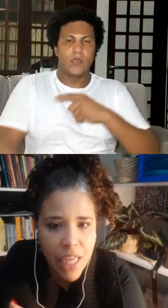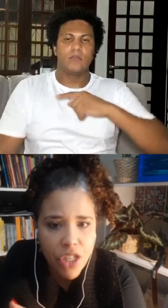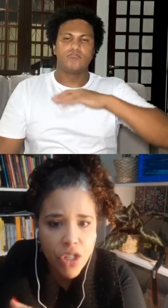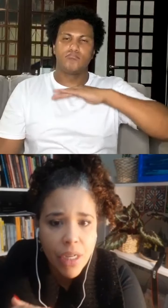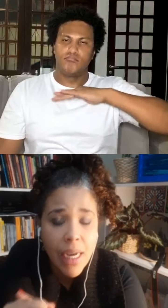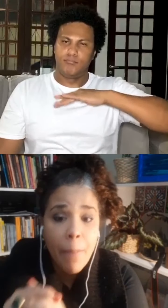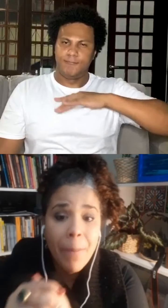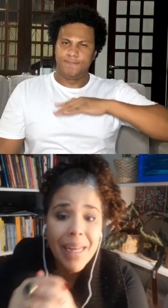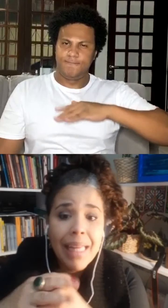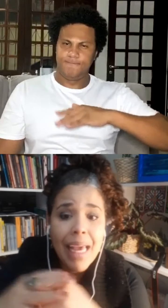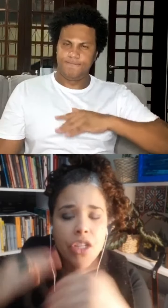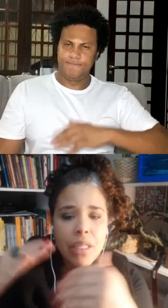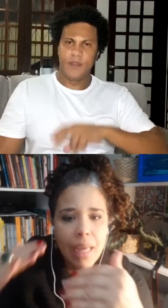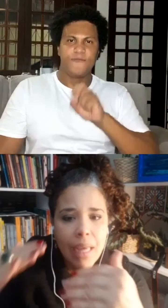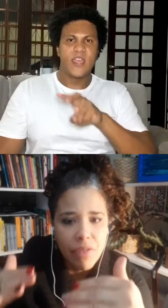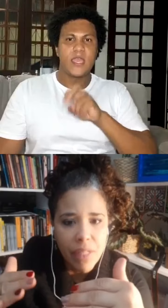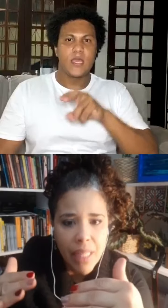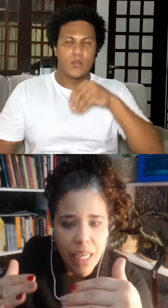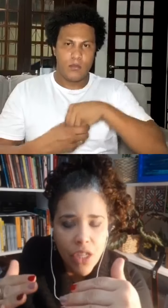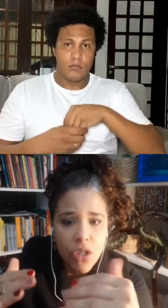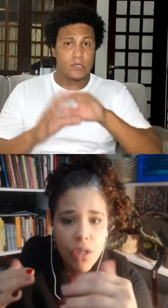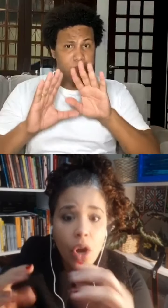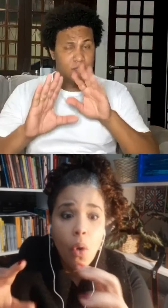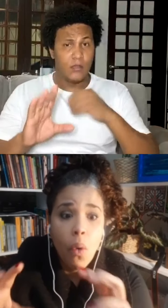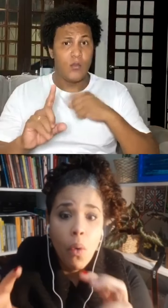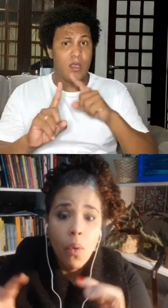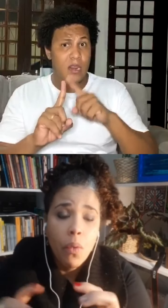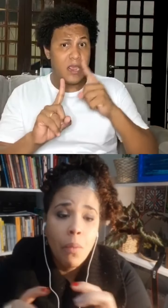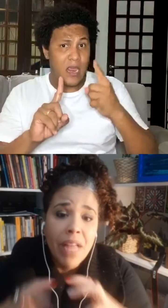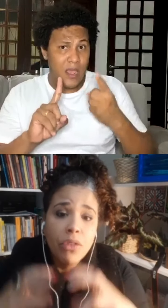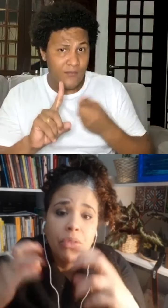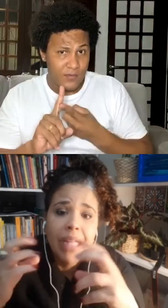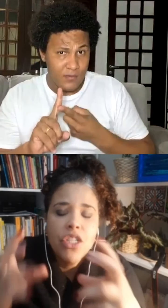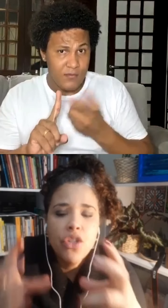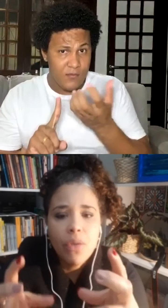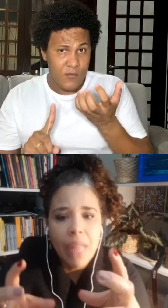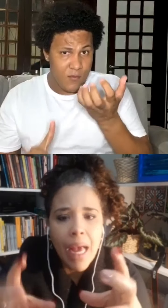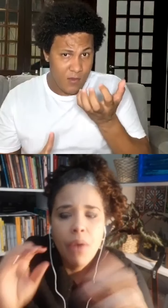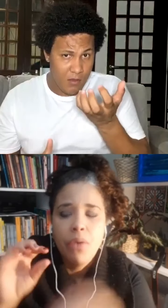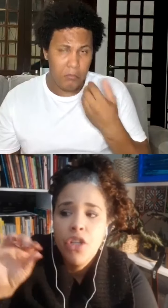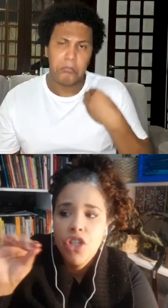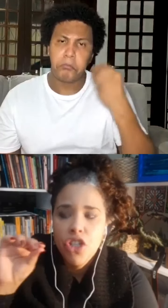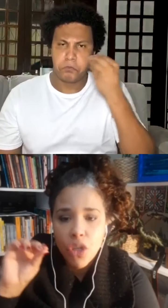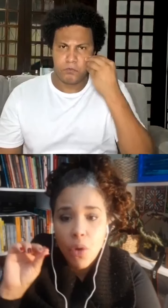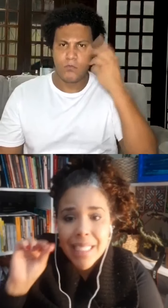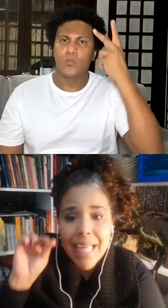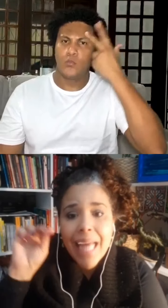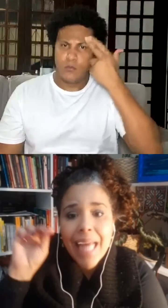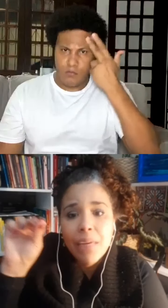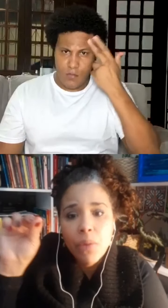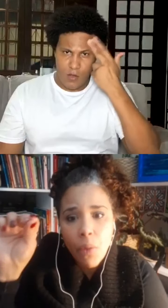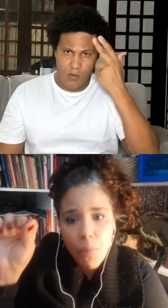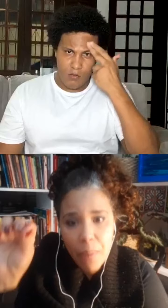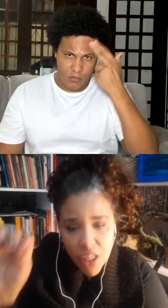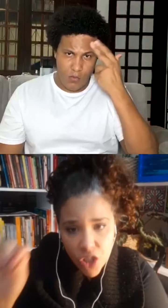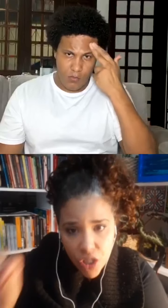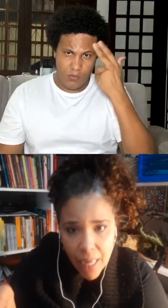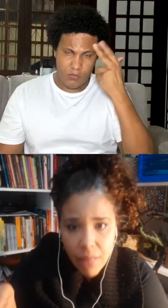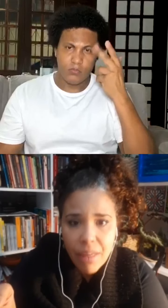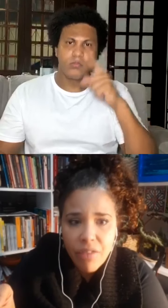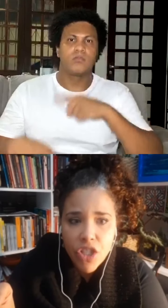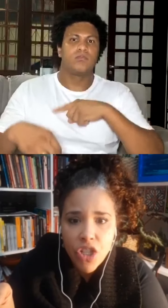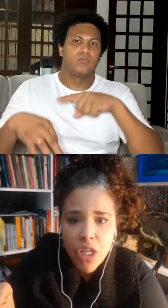gravidez, planeja-se a gravidez com o método tradicional de gozar com o pênis